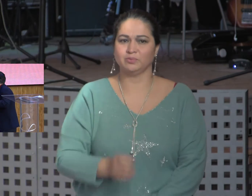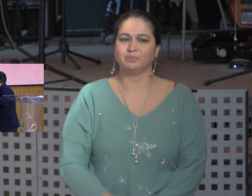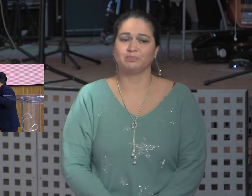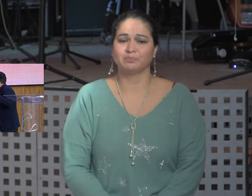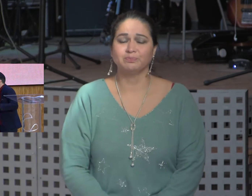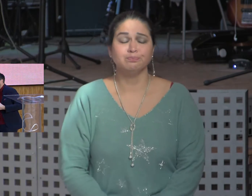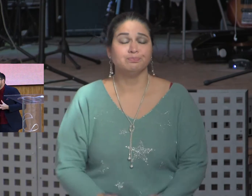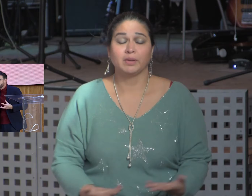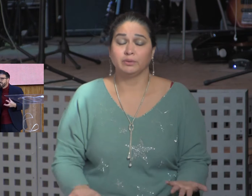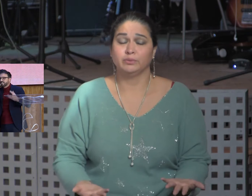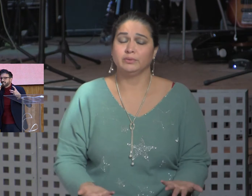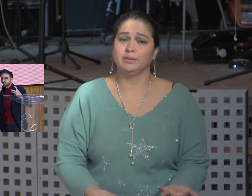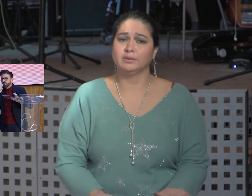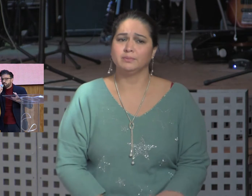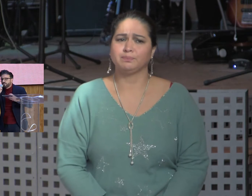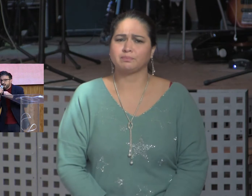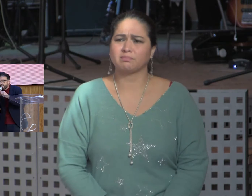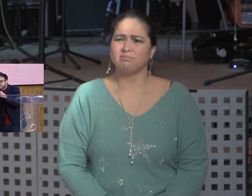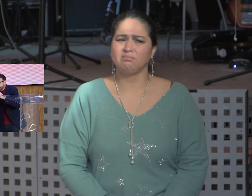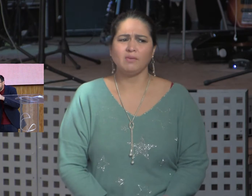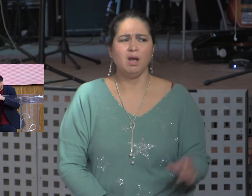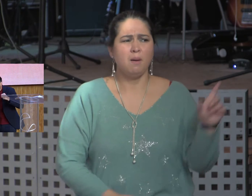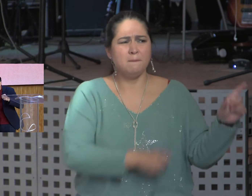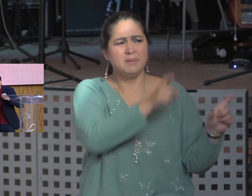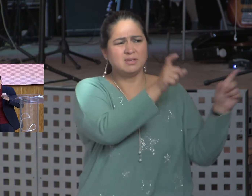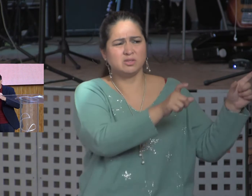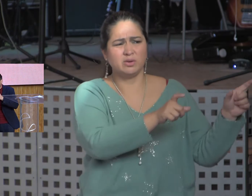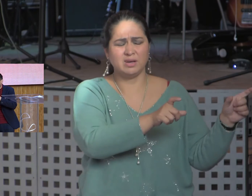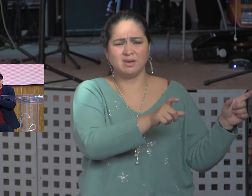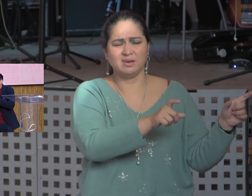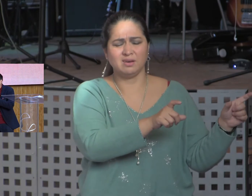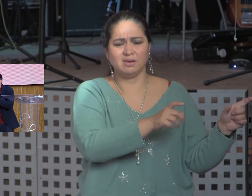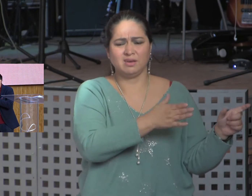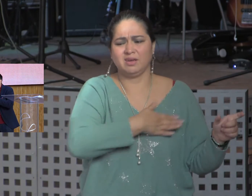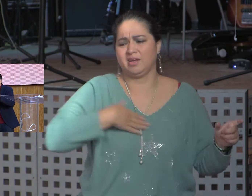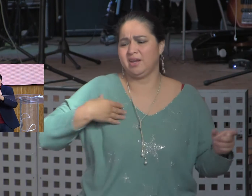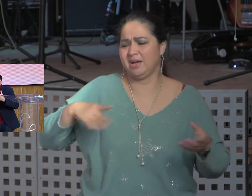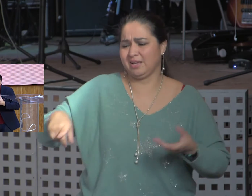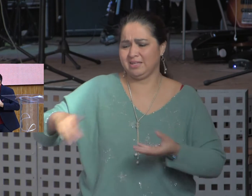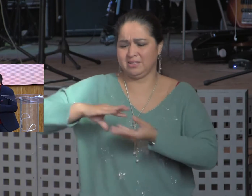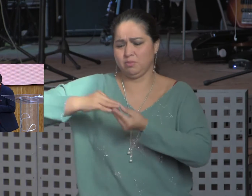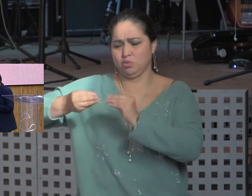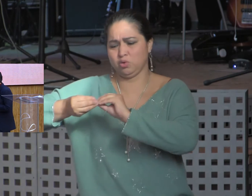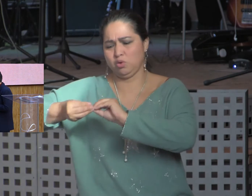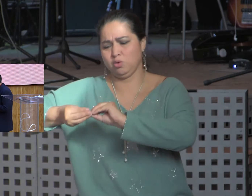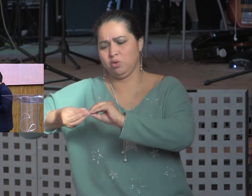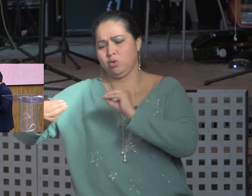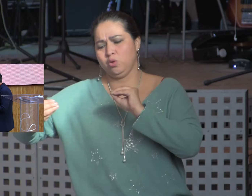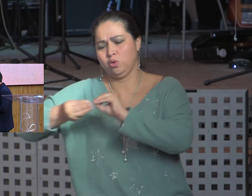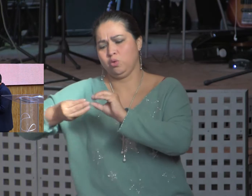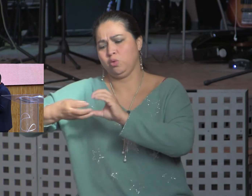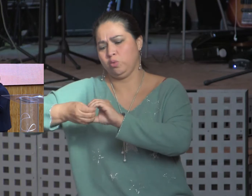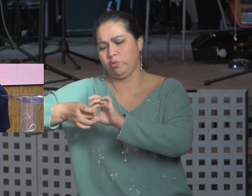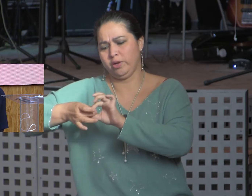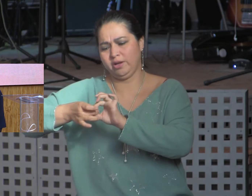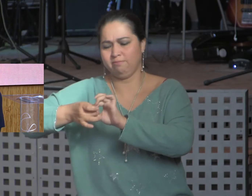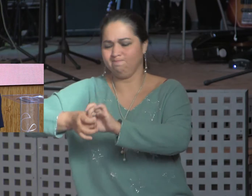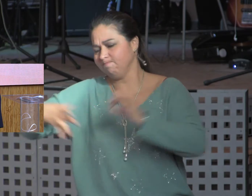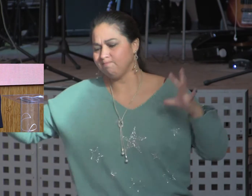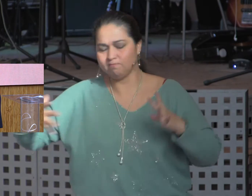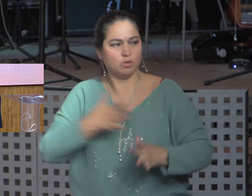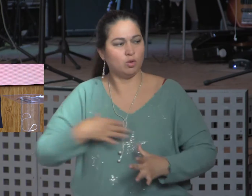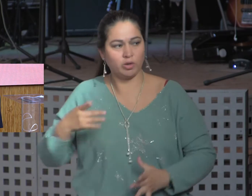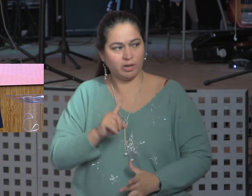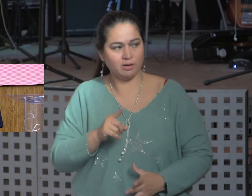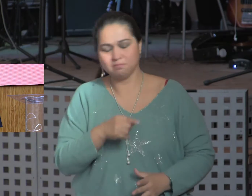que haya nada que te pueda desligar de ese cuerpo. En el cuerpo hay vida.